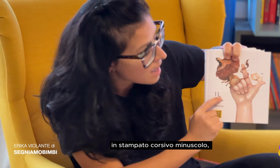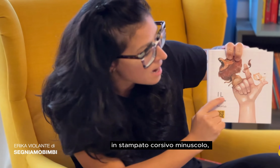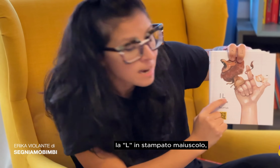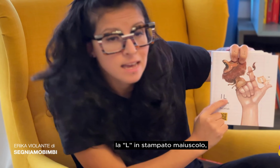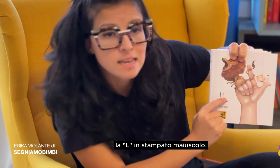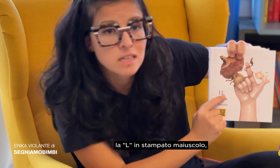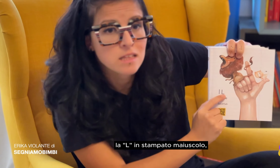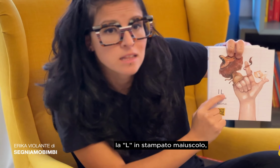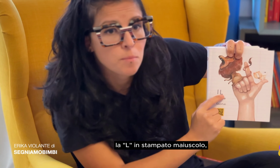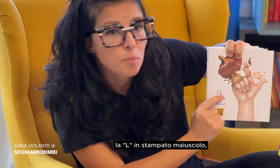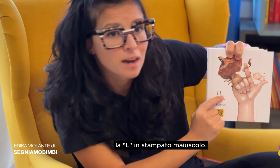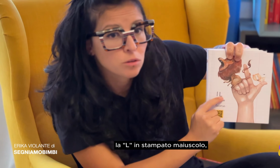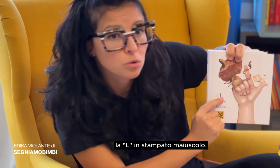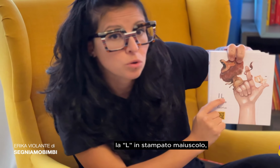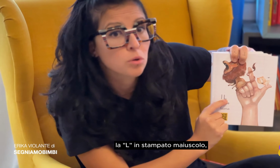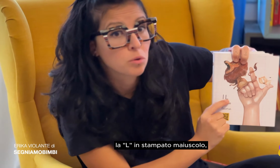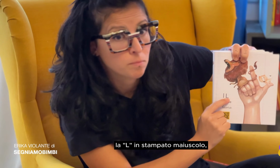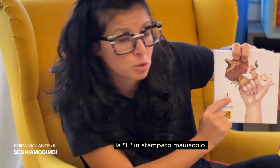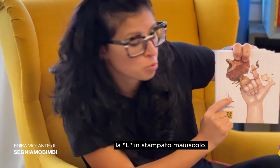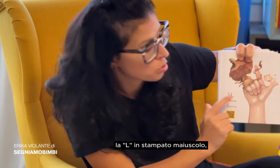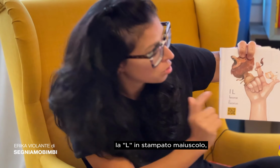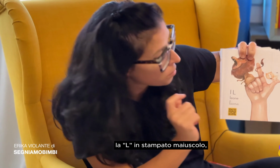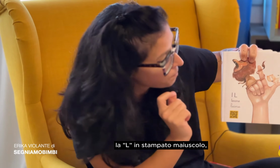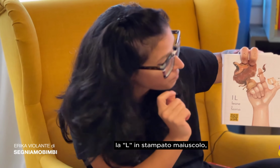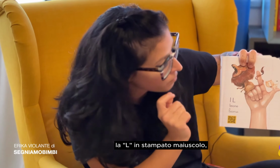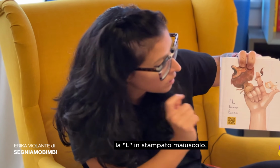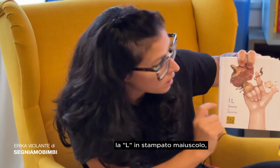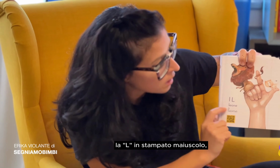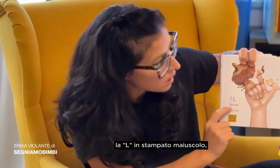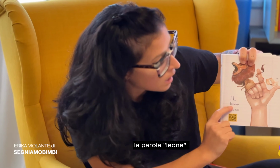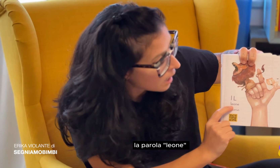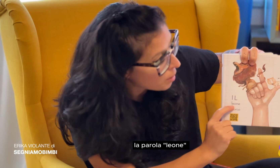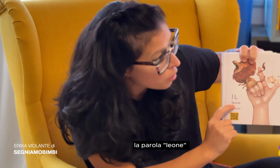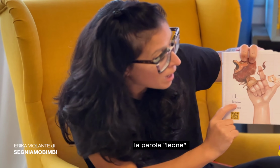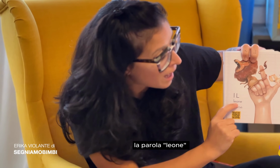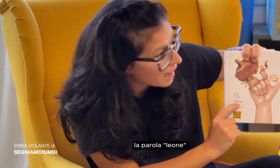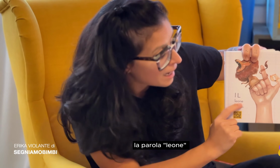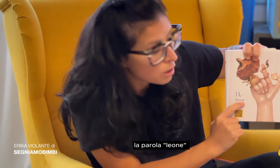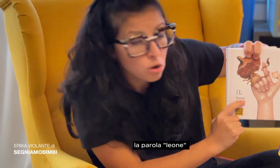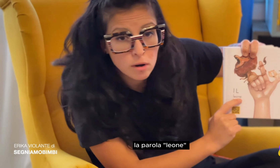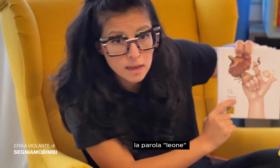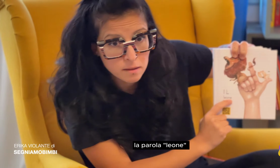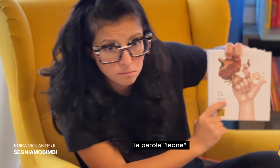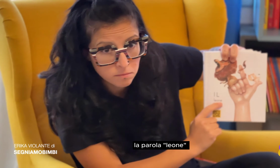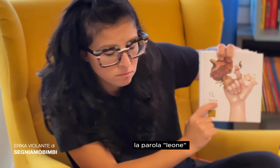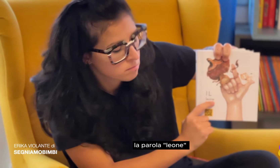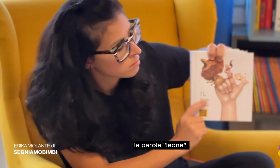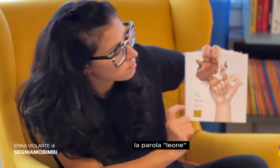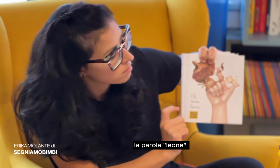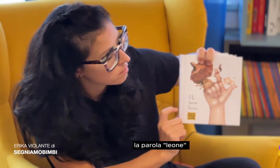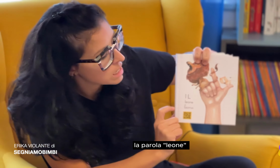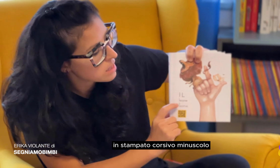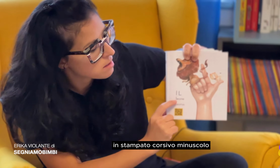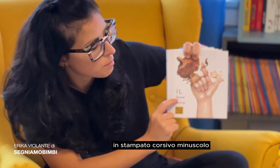L in stampato maiuscolo, la parola leone in